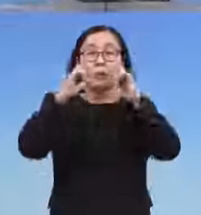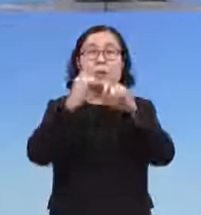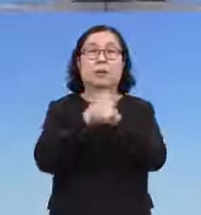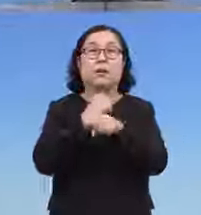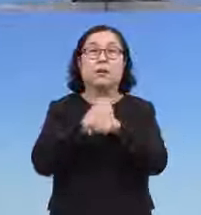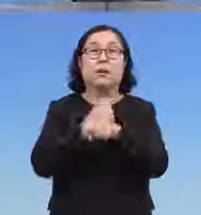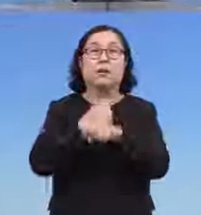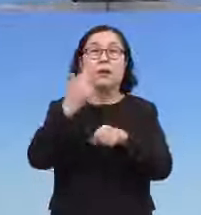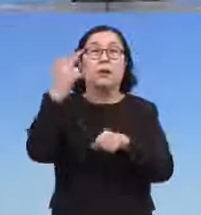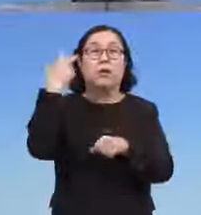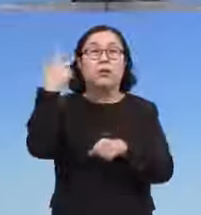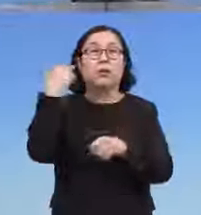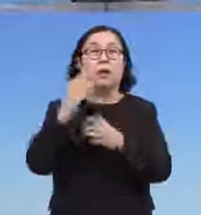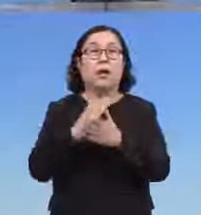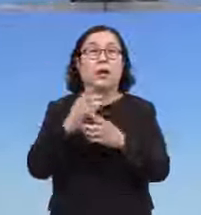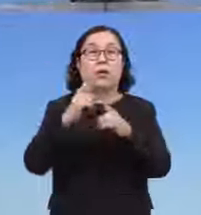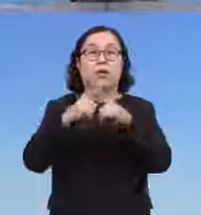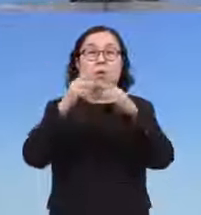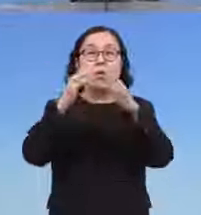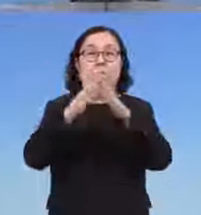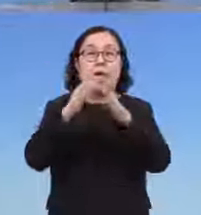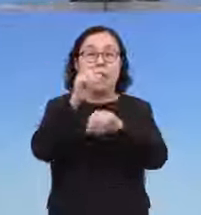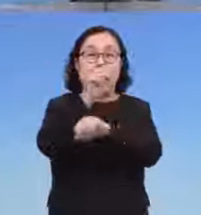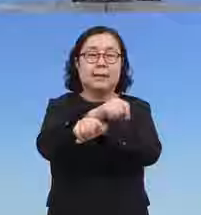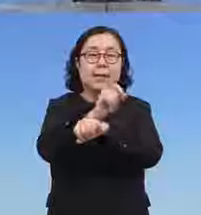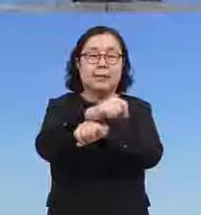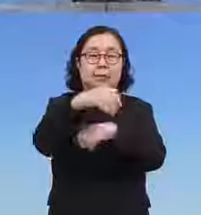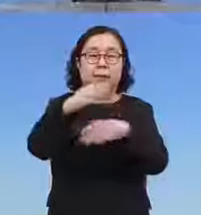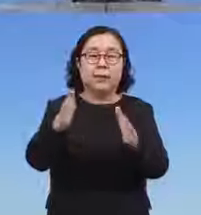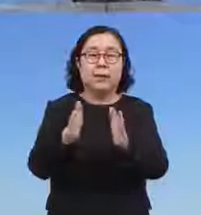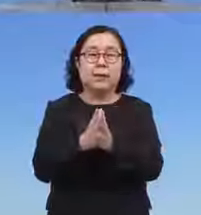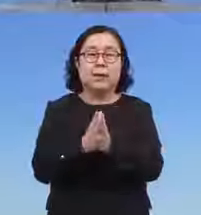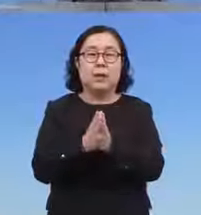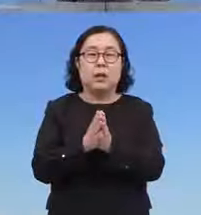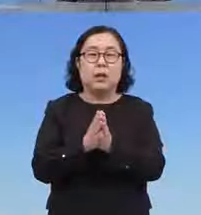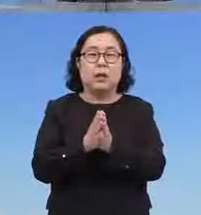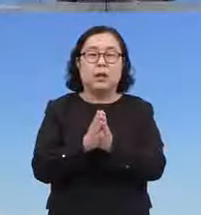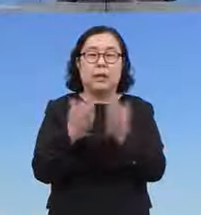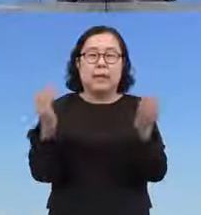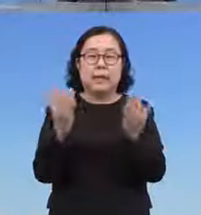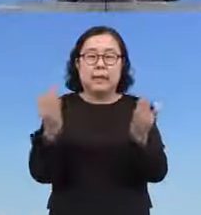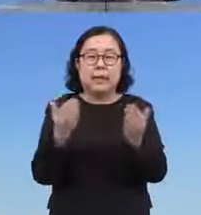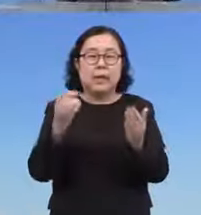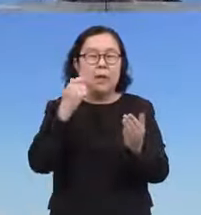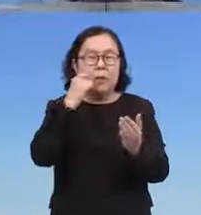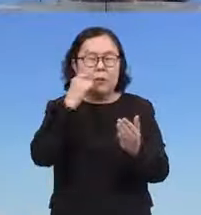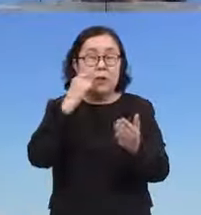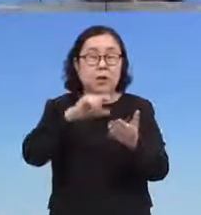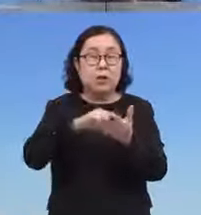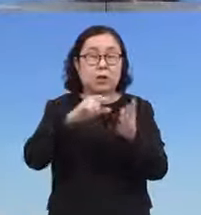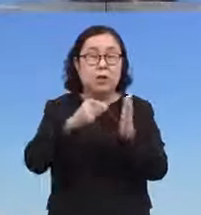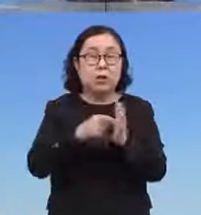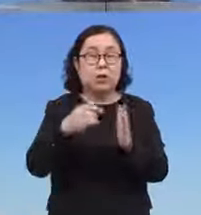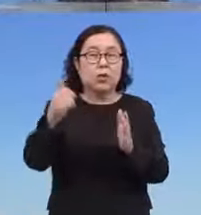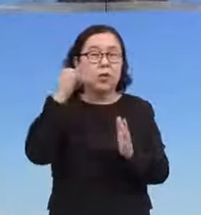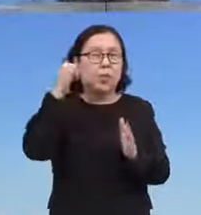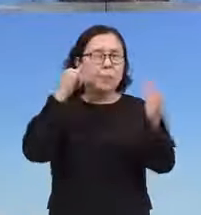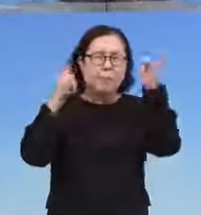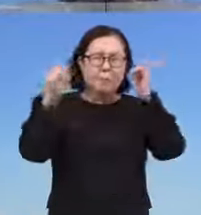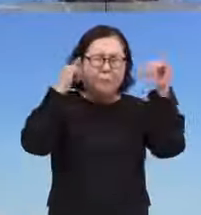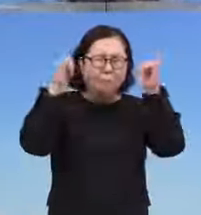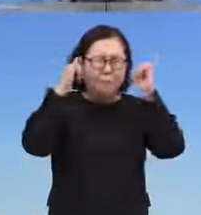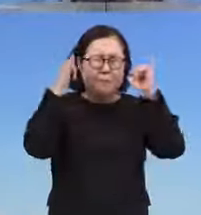지난 한 주 우리 교회 사무실이 마비가 될 정도로 전화가 많이 왔대요. 제가 우리 직원들한테